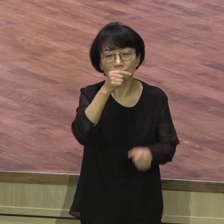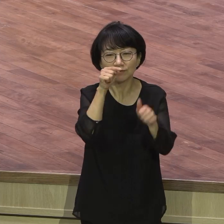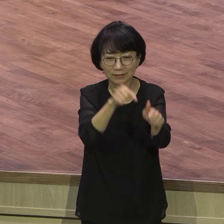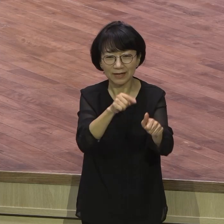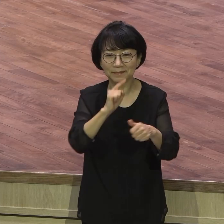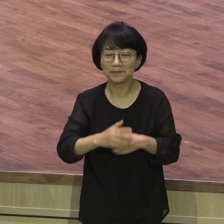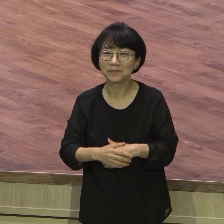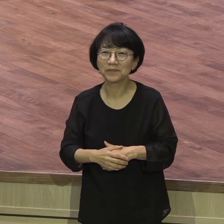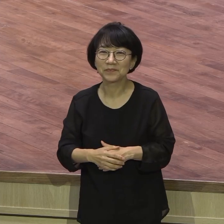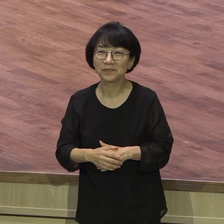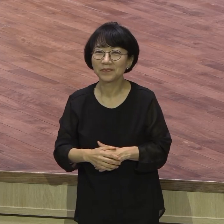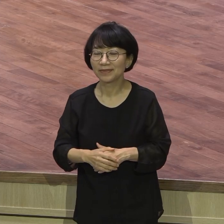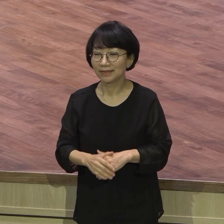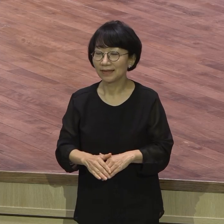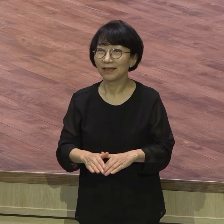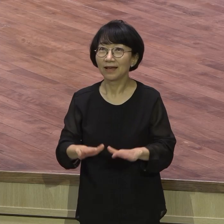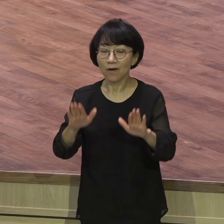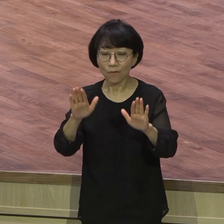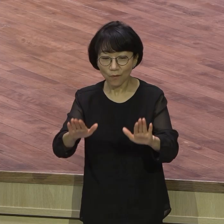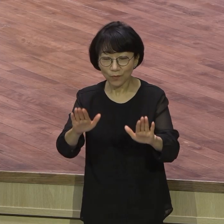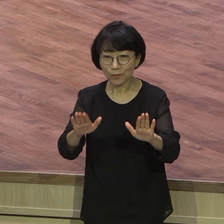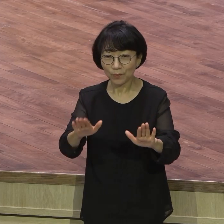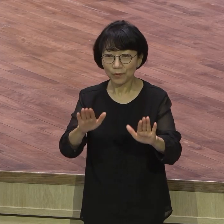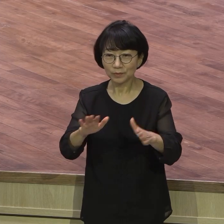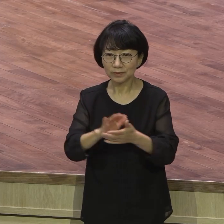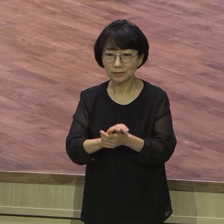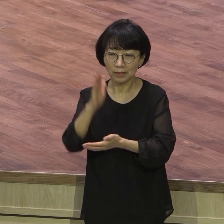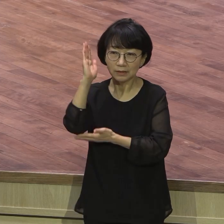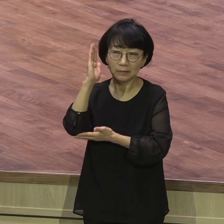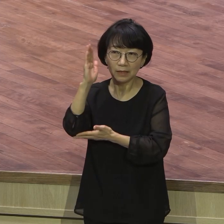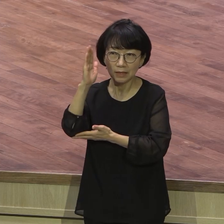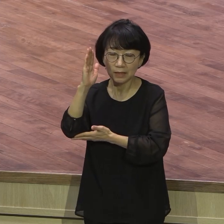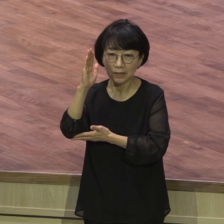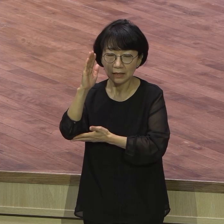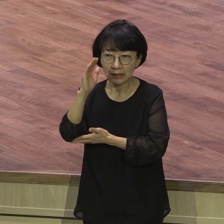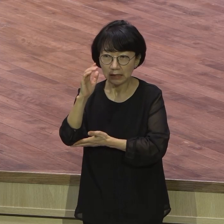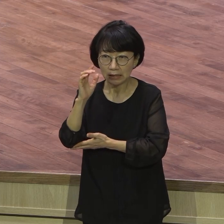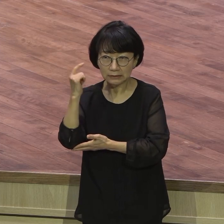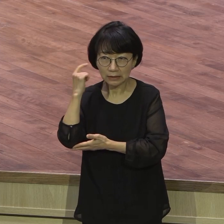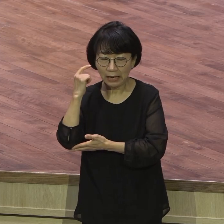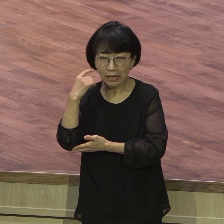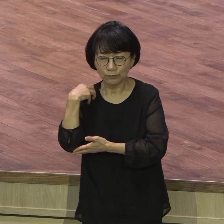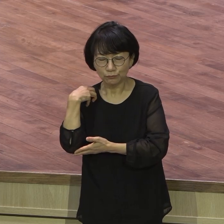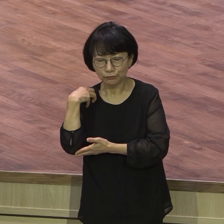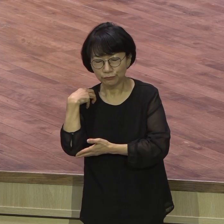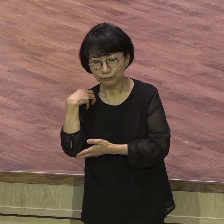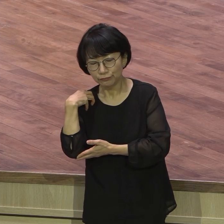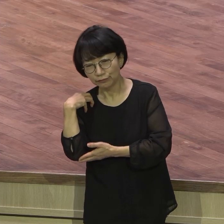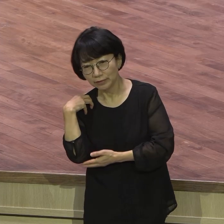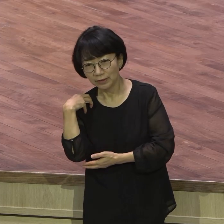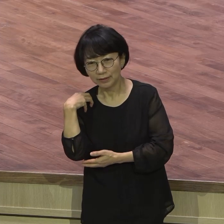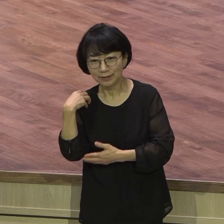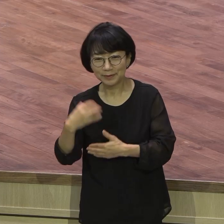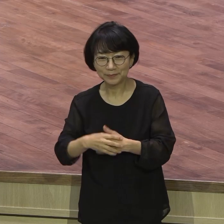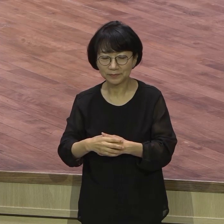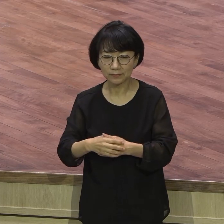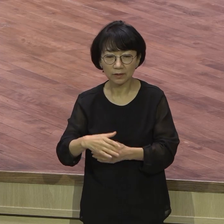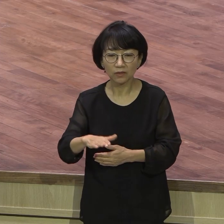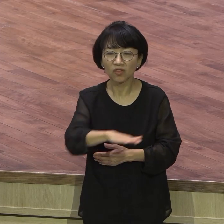그래서 오늘 말씀도 얼핏 보면 상당히 부담을 가지게 되는 그런 내용이라고 할 수 있어요.